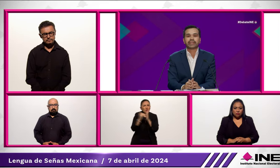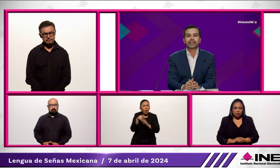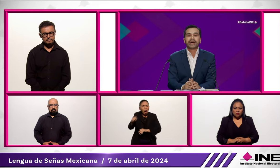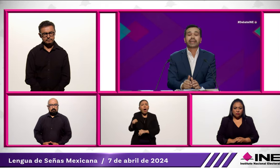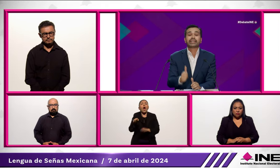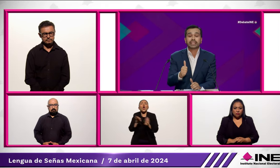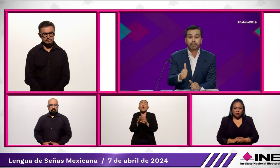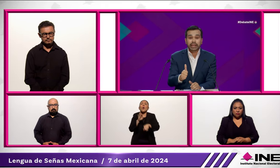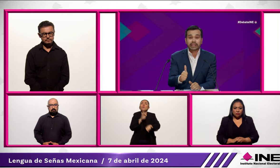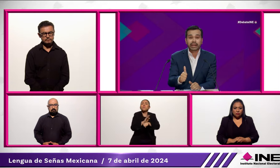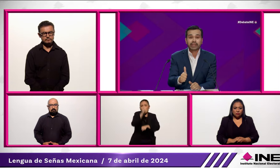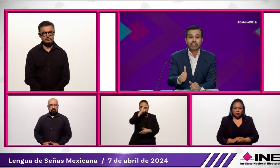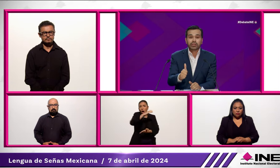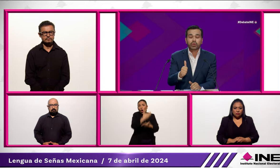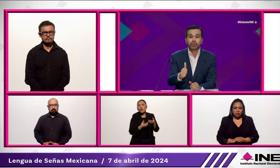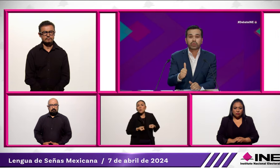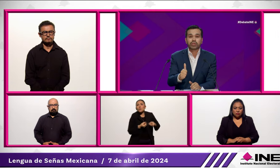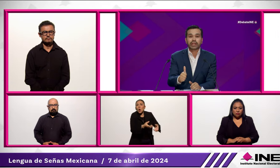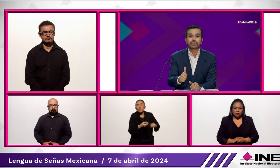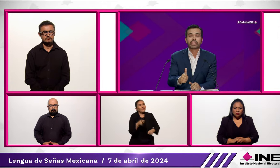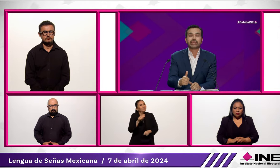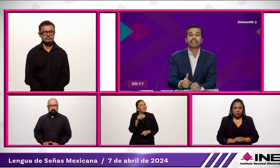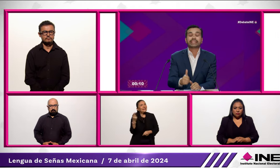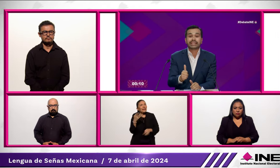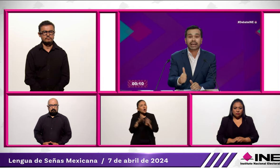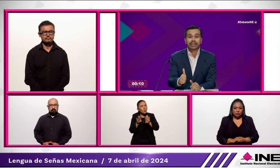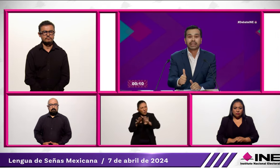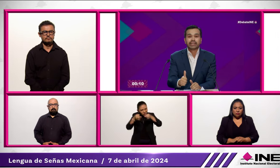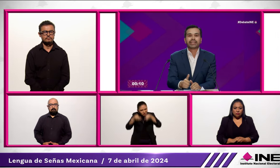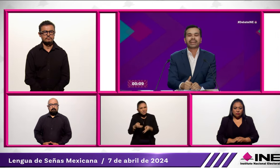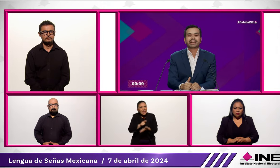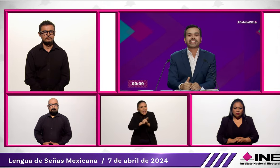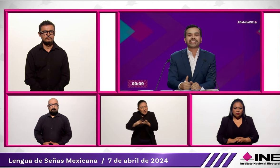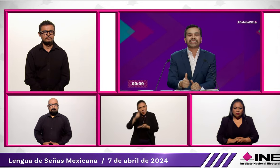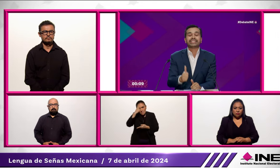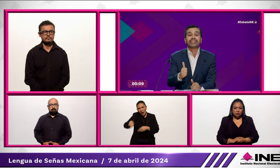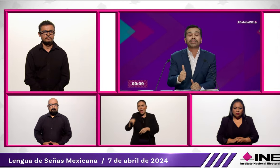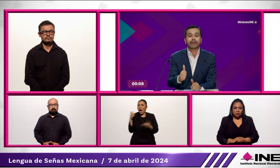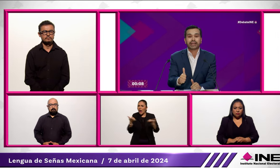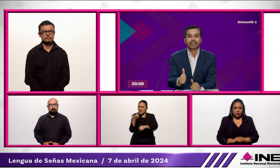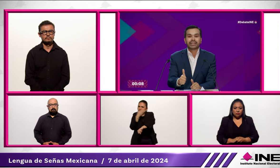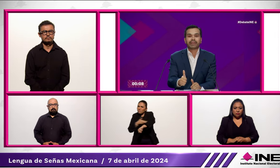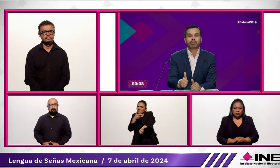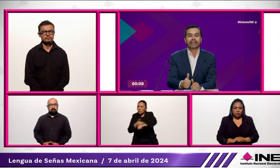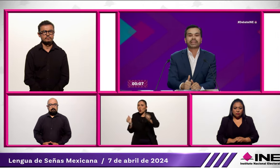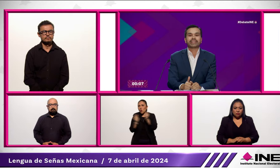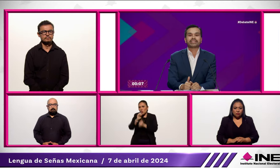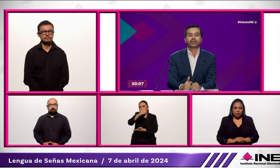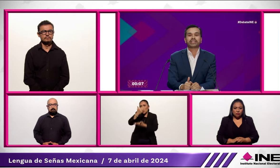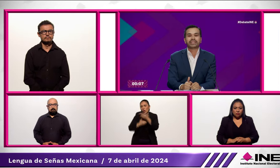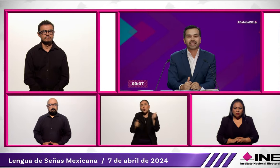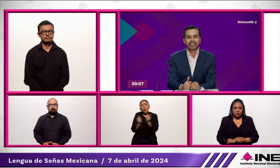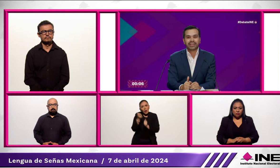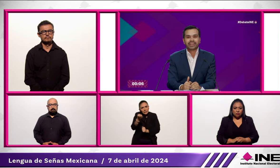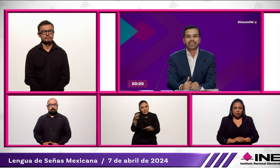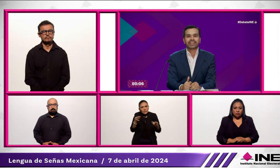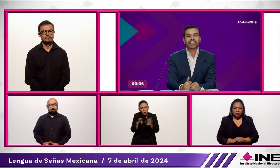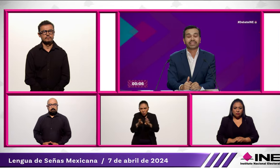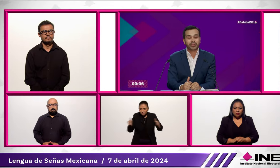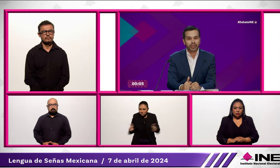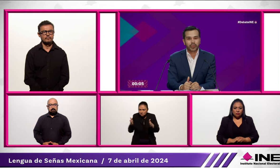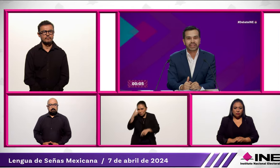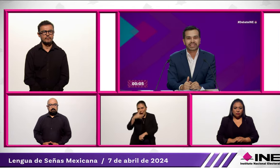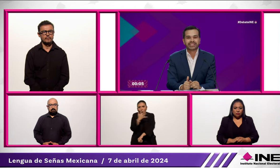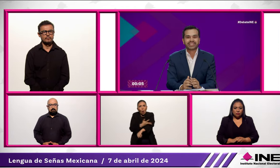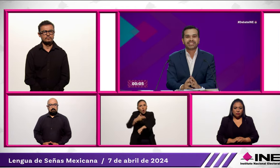deberían de tener. Hay que transparentar todos los contratos, hay que licitar y hay que incentivar a prácticas de honestidad y